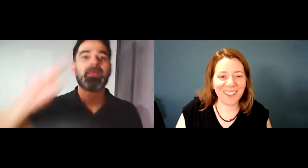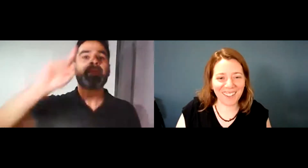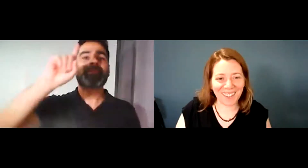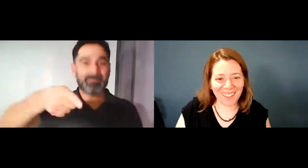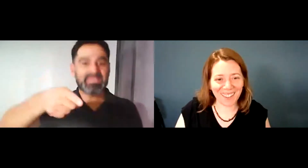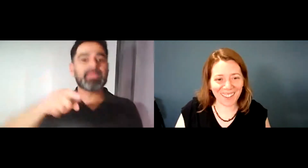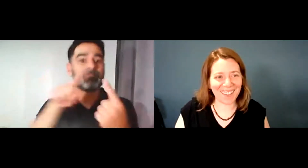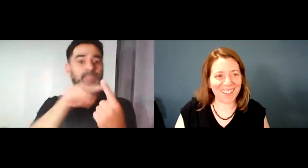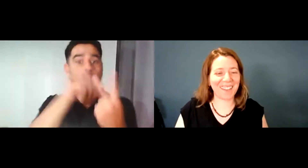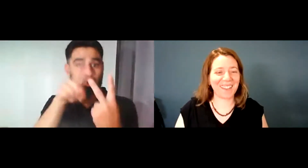Gracias.